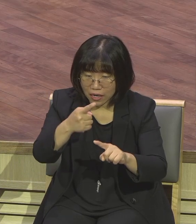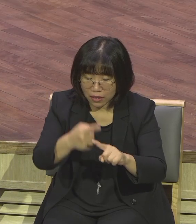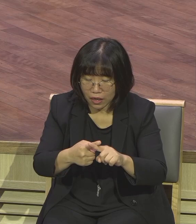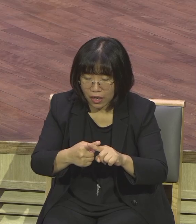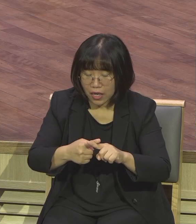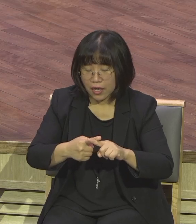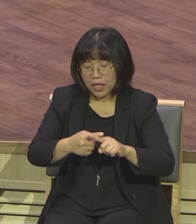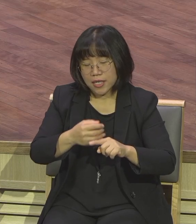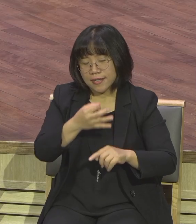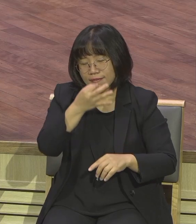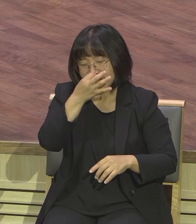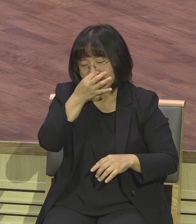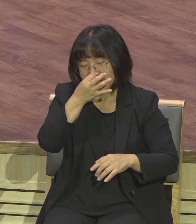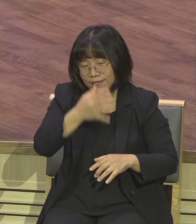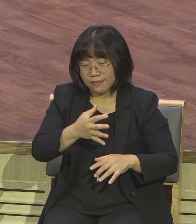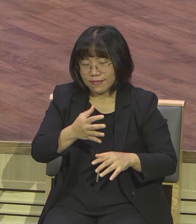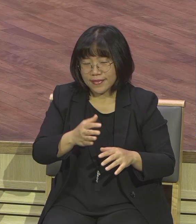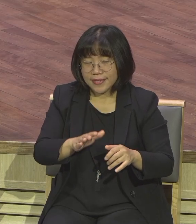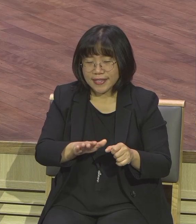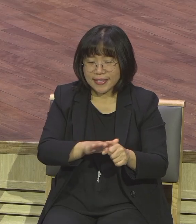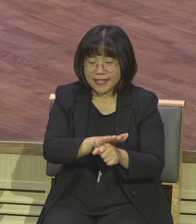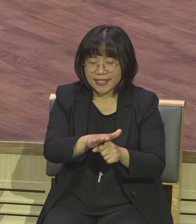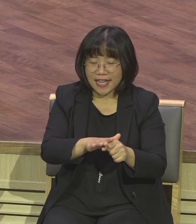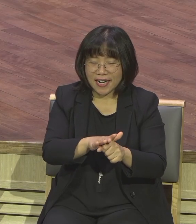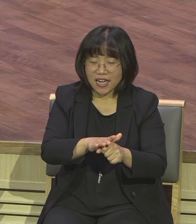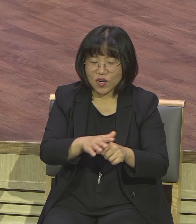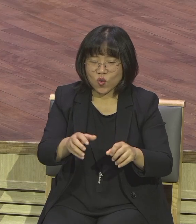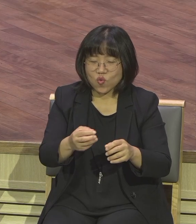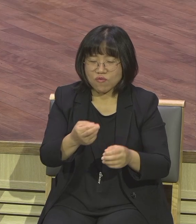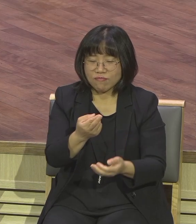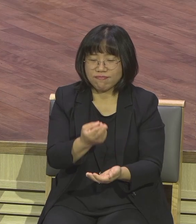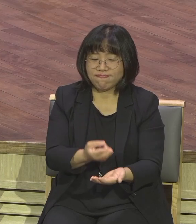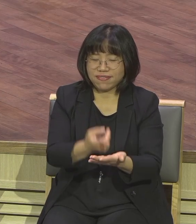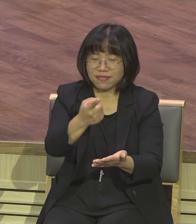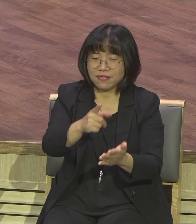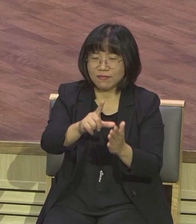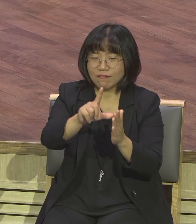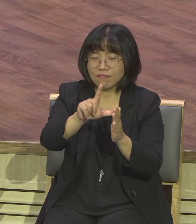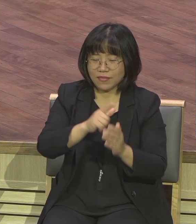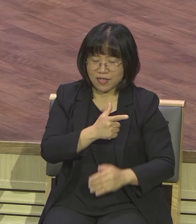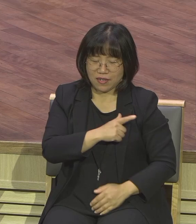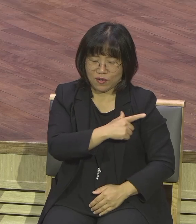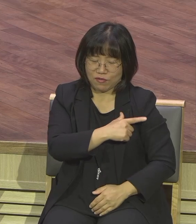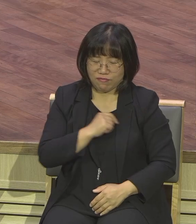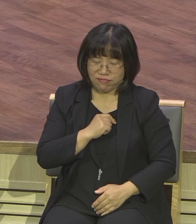돼요? 모든 사랑이 다 식어버려. 앵꼬 부부라고.